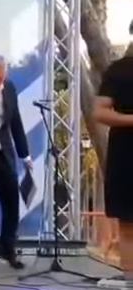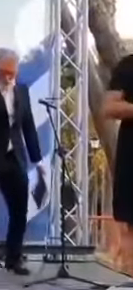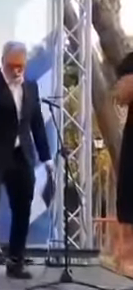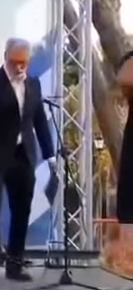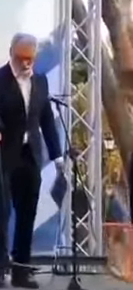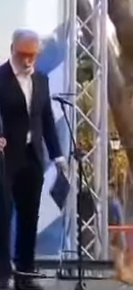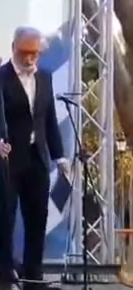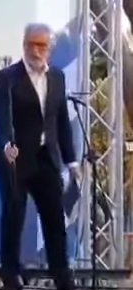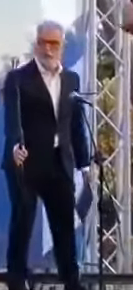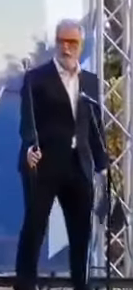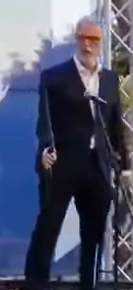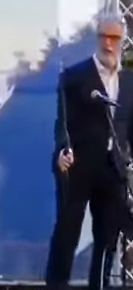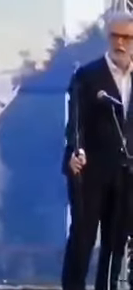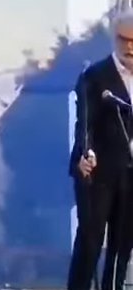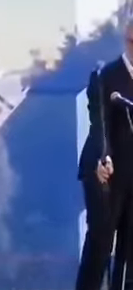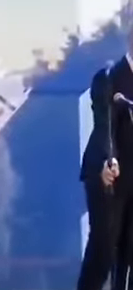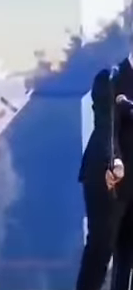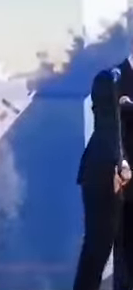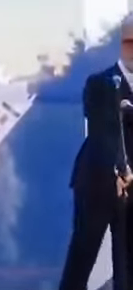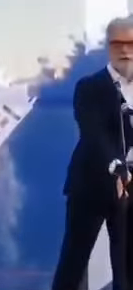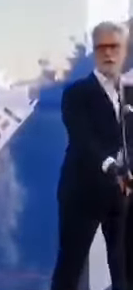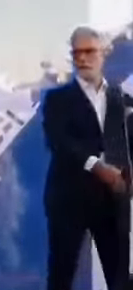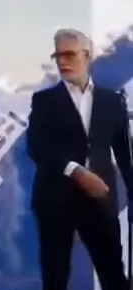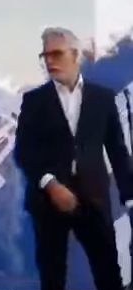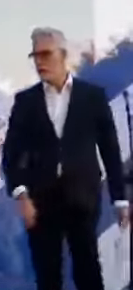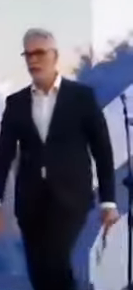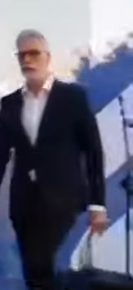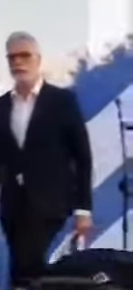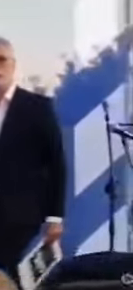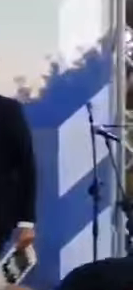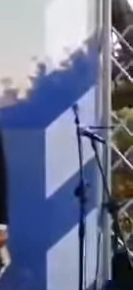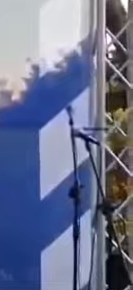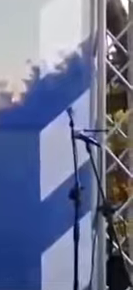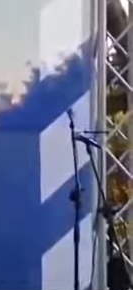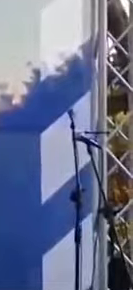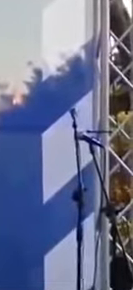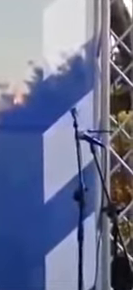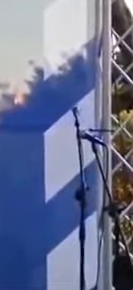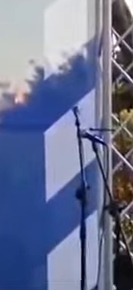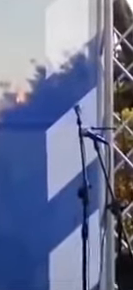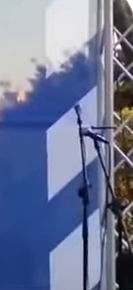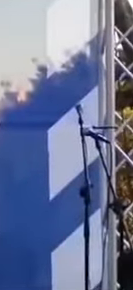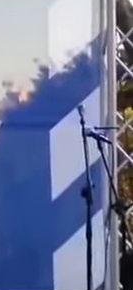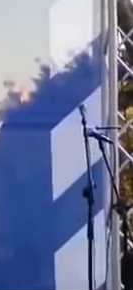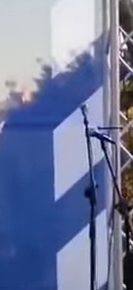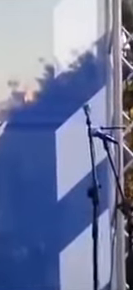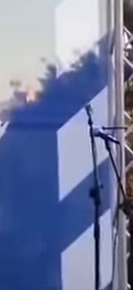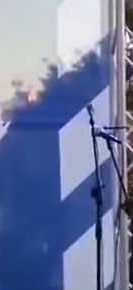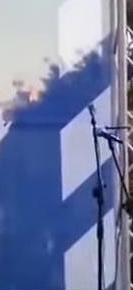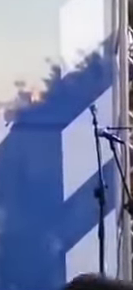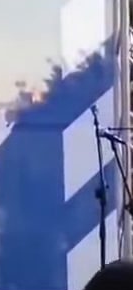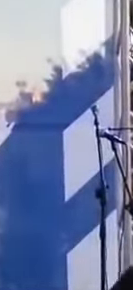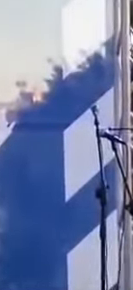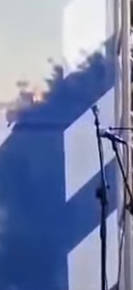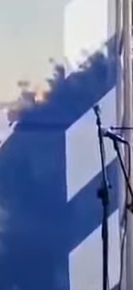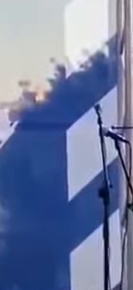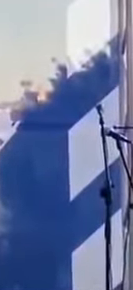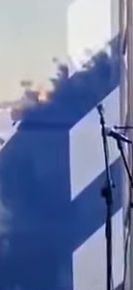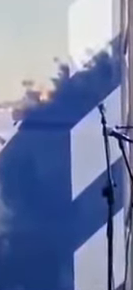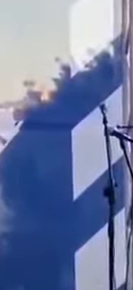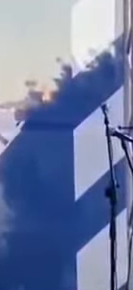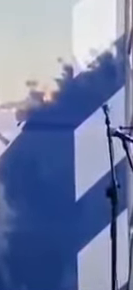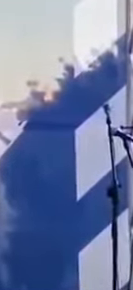Allora, buonasera a tutti, grazie per essere qui, grazie per la pazienza, purtroppo le mie giornate sono un po' quelle che sono, esco adesso dalla